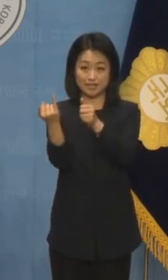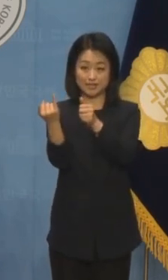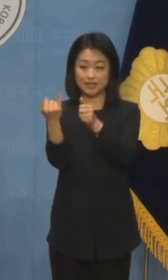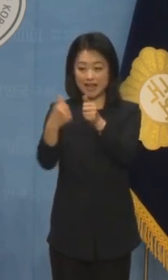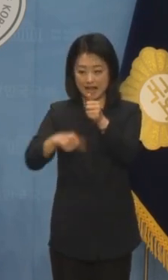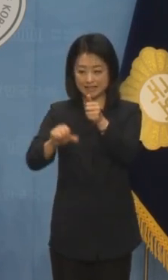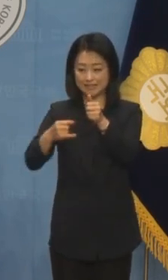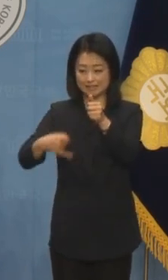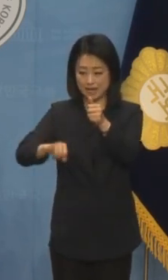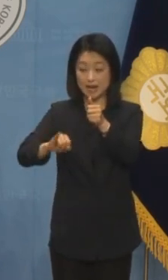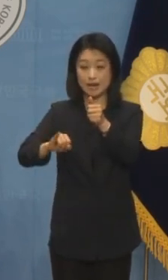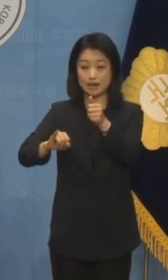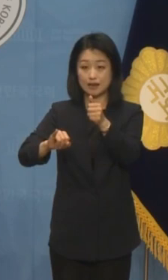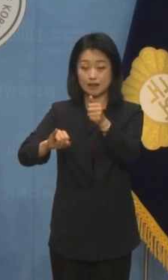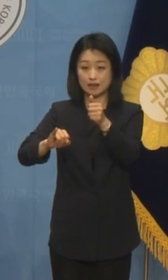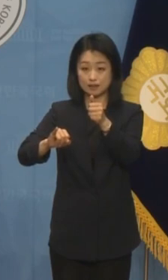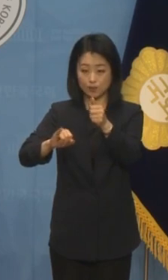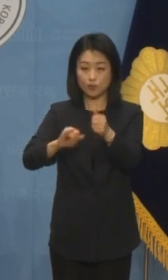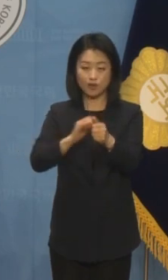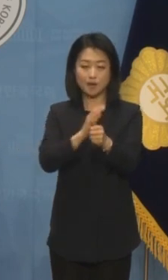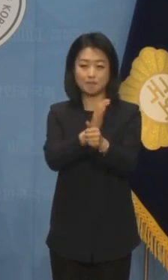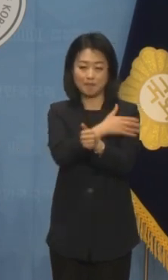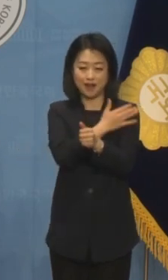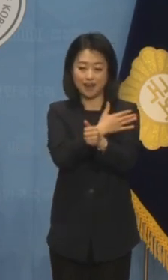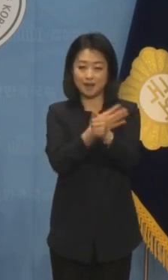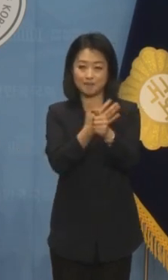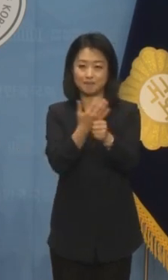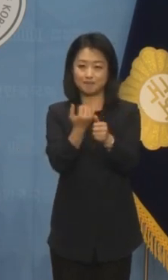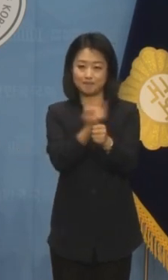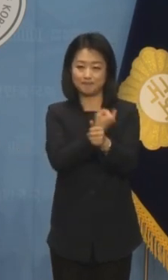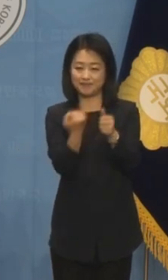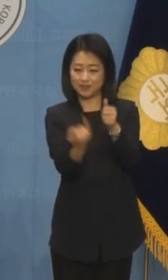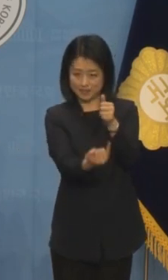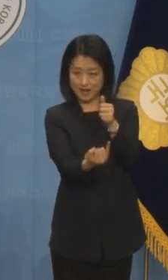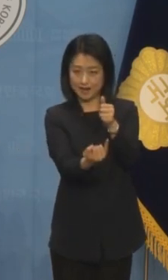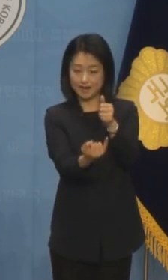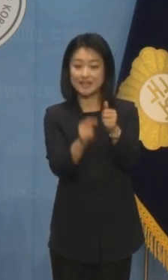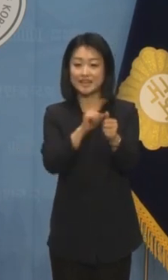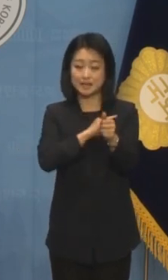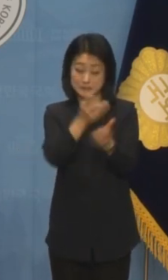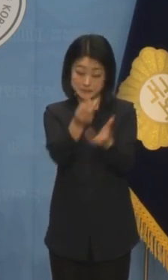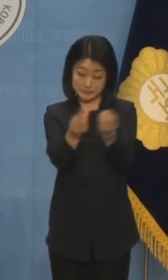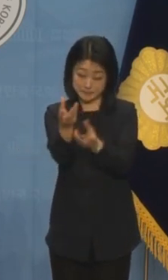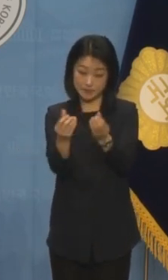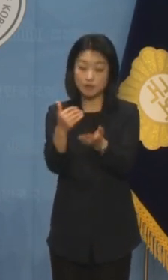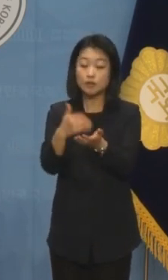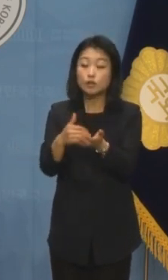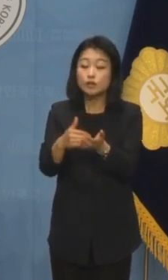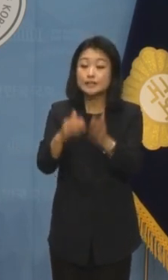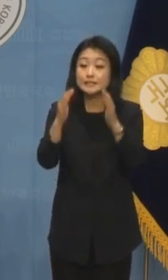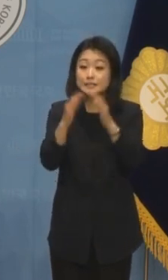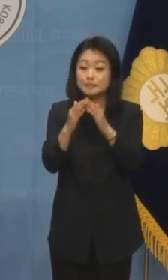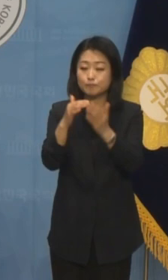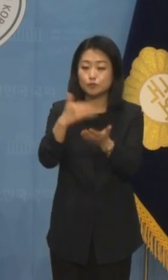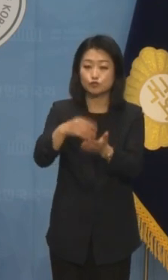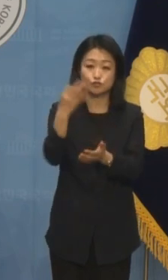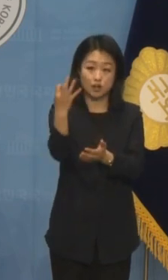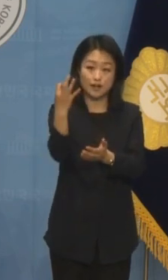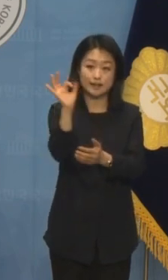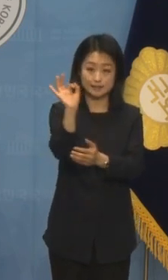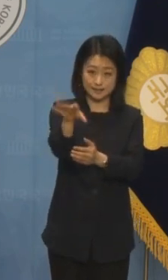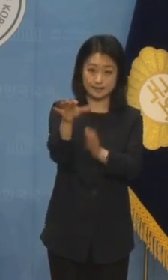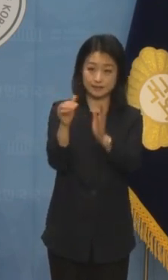아들, 딸 그리고 내연녀까지의 명의를 이용해서 총 14채의 다가구 주택을